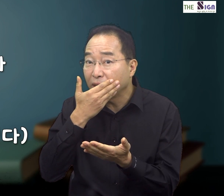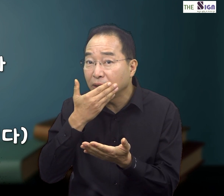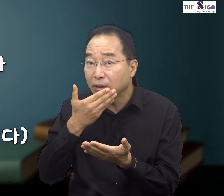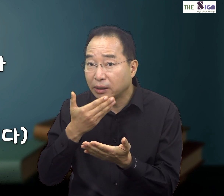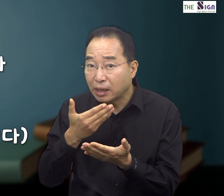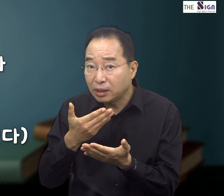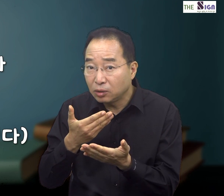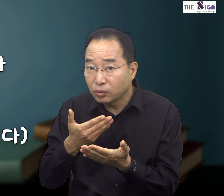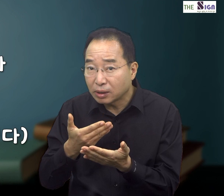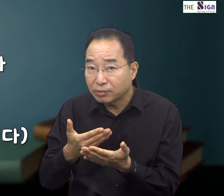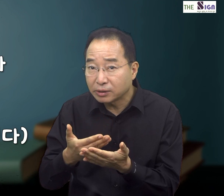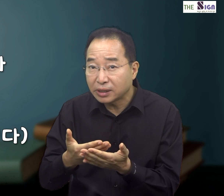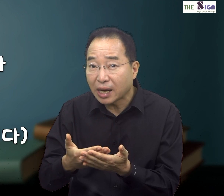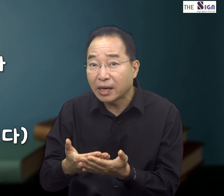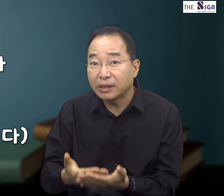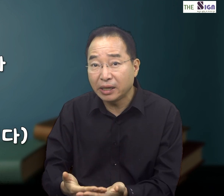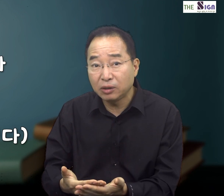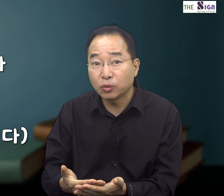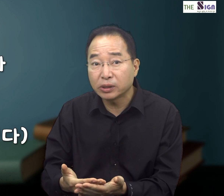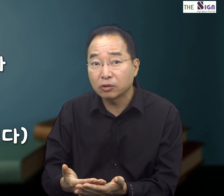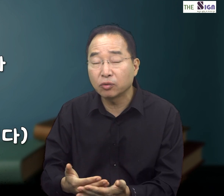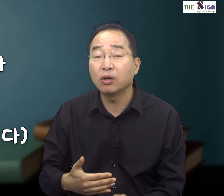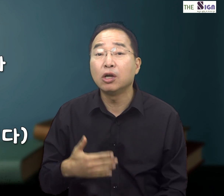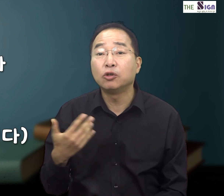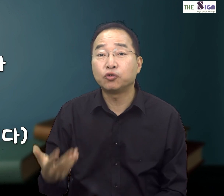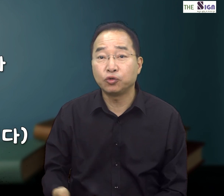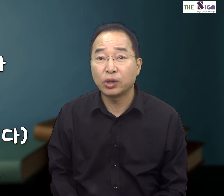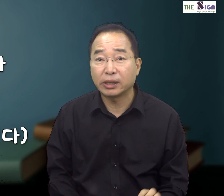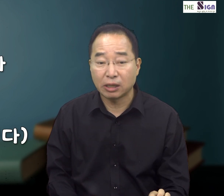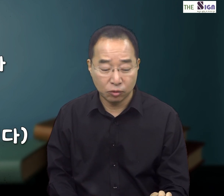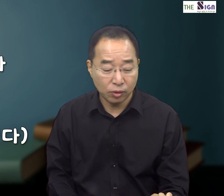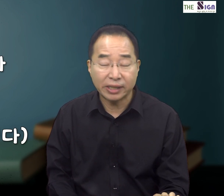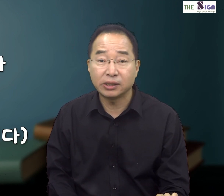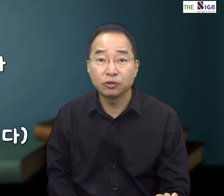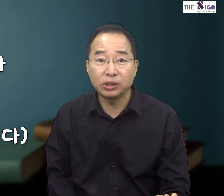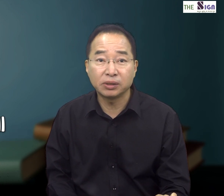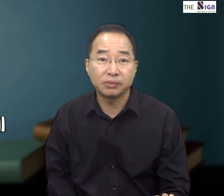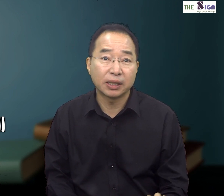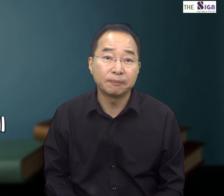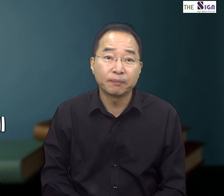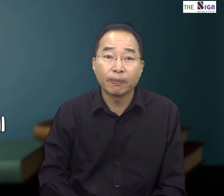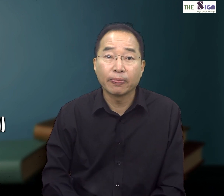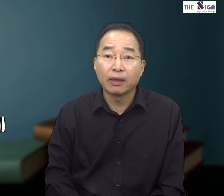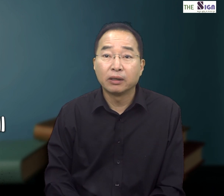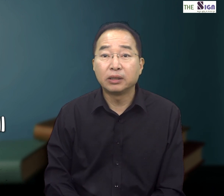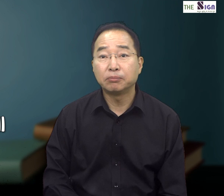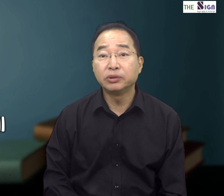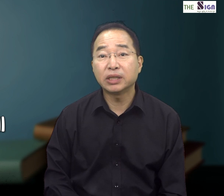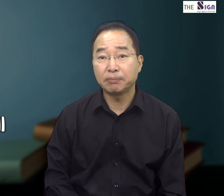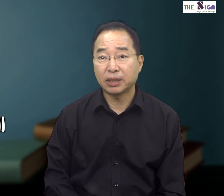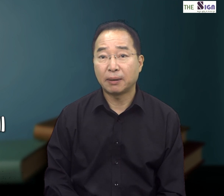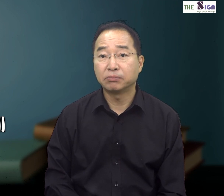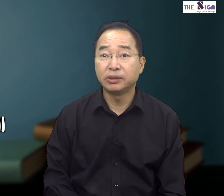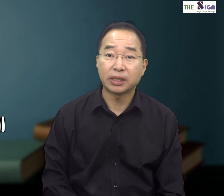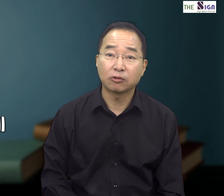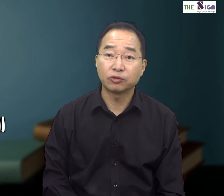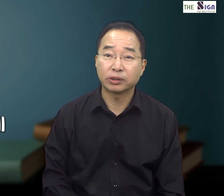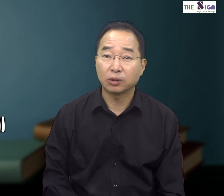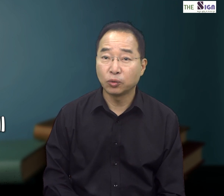때는 내리는 동작 플러스 약간 내리는 동작으로 중요하다도 같이 쓰고 있습니다. 그 다음에 문제입니다. 문제하고 숙제. 동작은